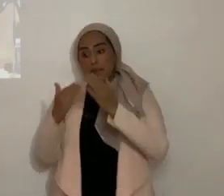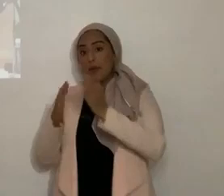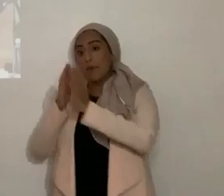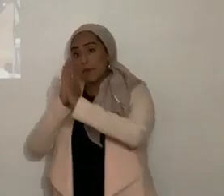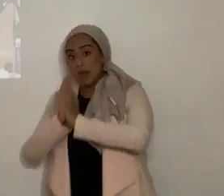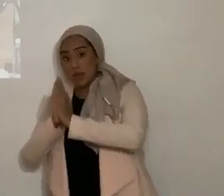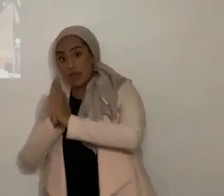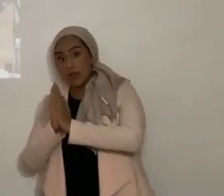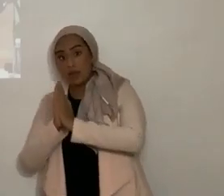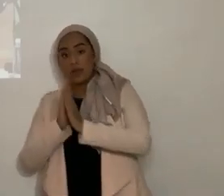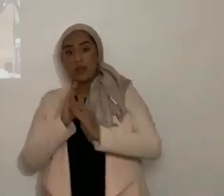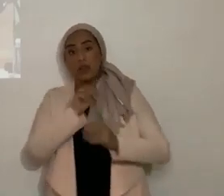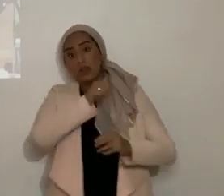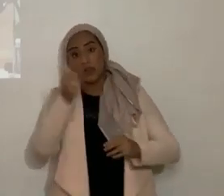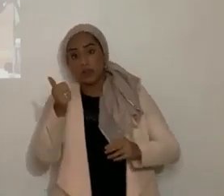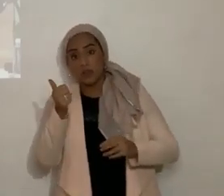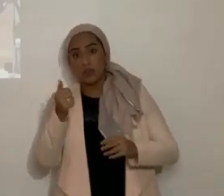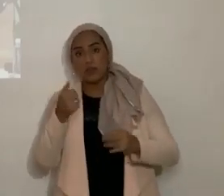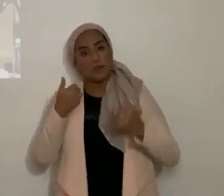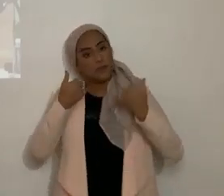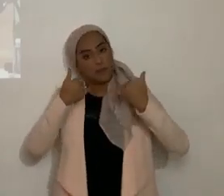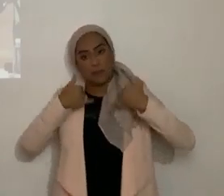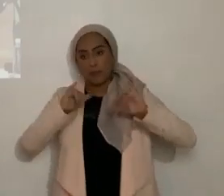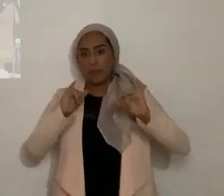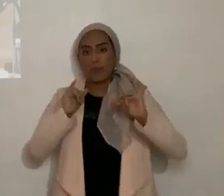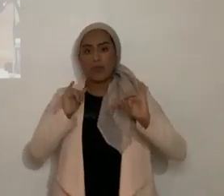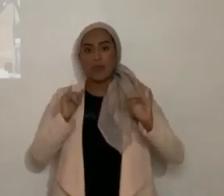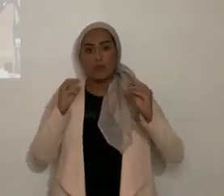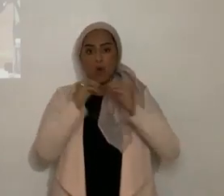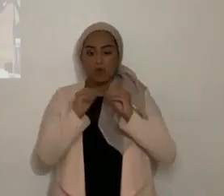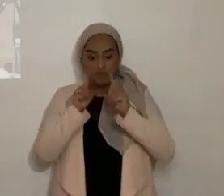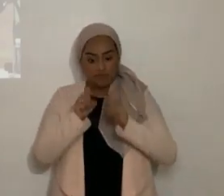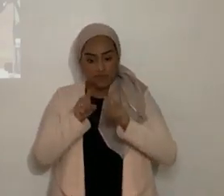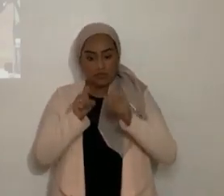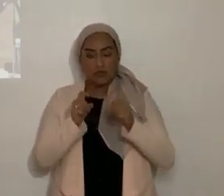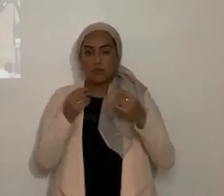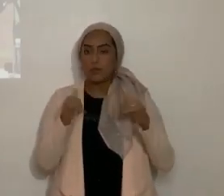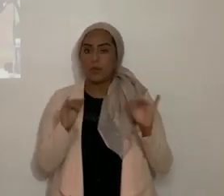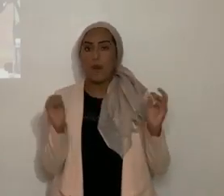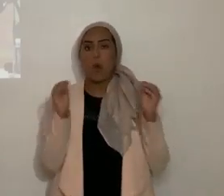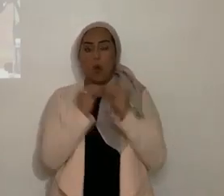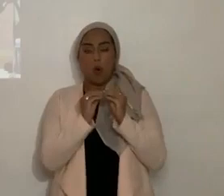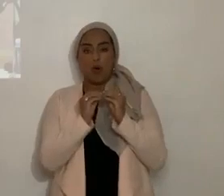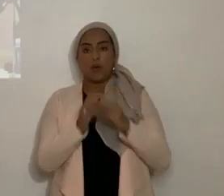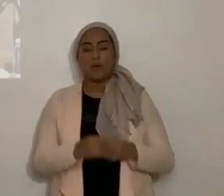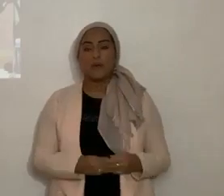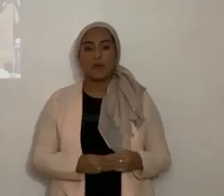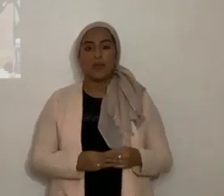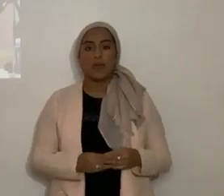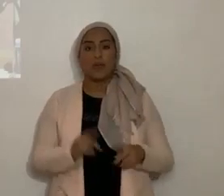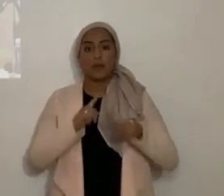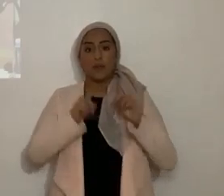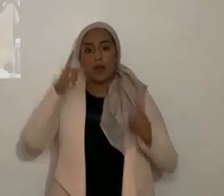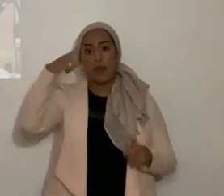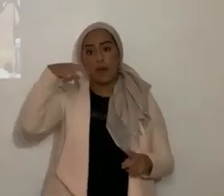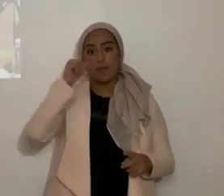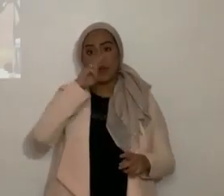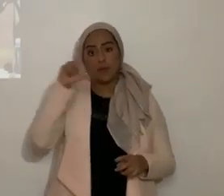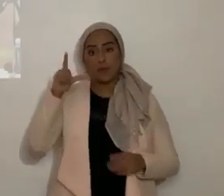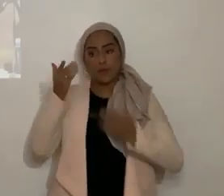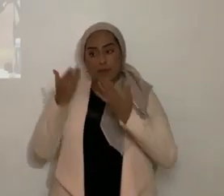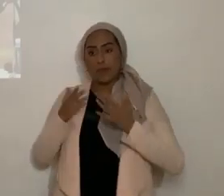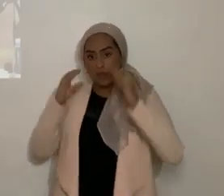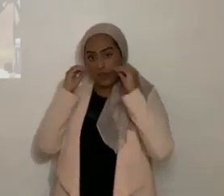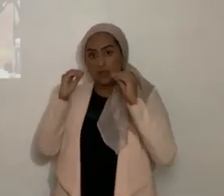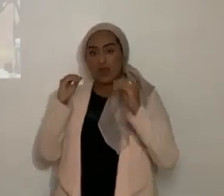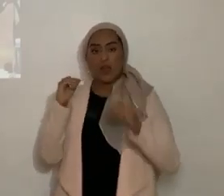oraron y otros, por su llamado, siguieron siendo aún probados aún más. Pero Rav Shaul nos enseña